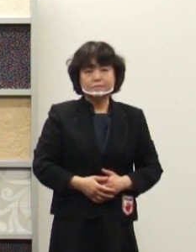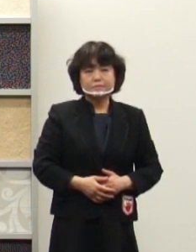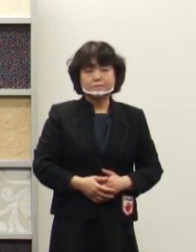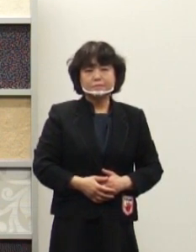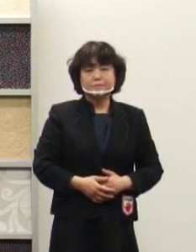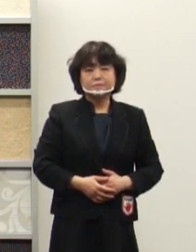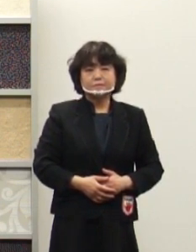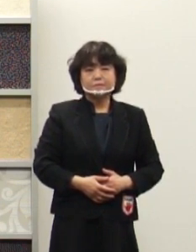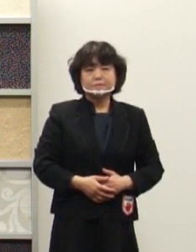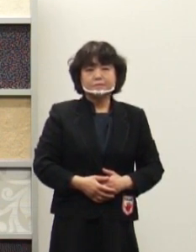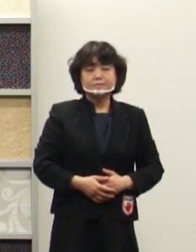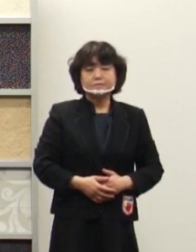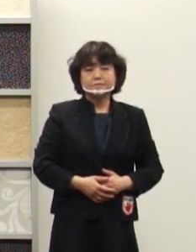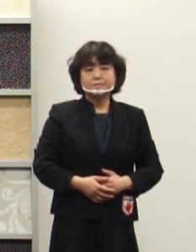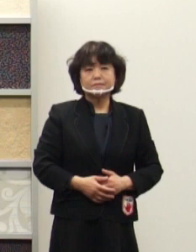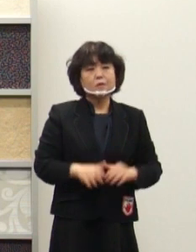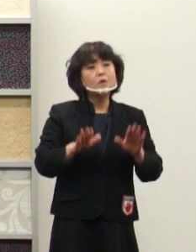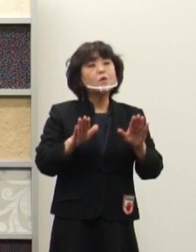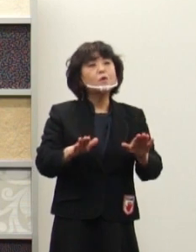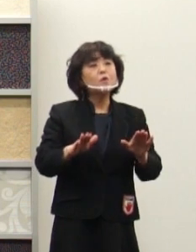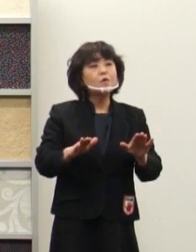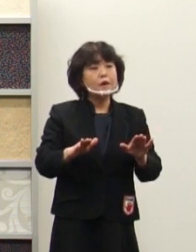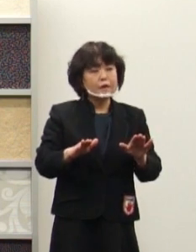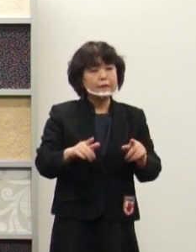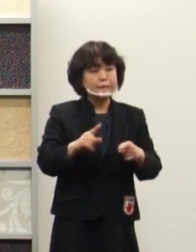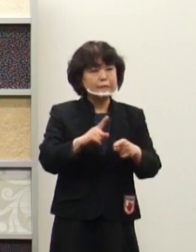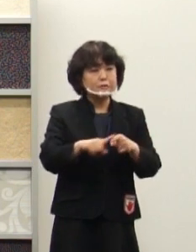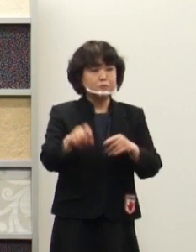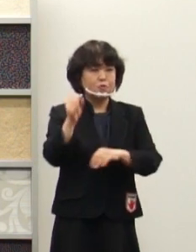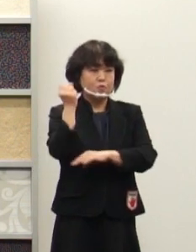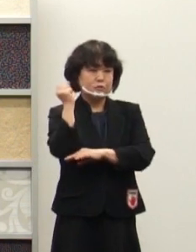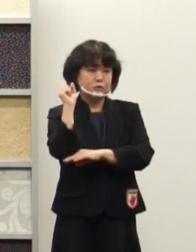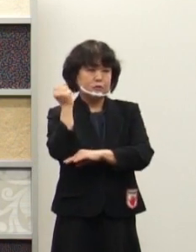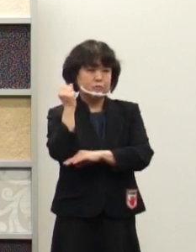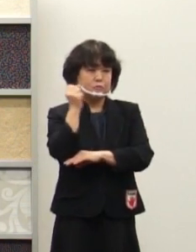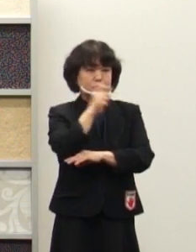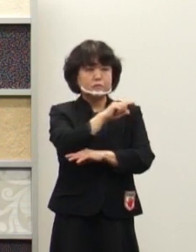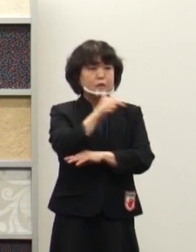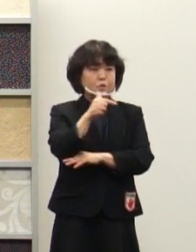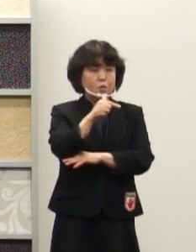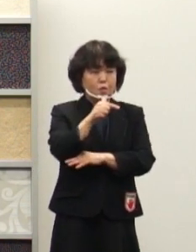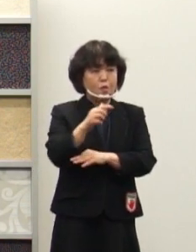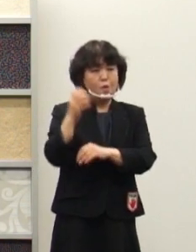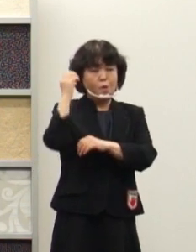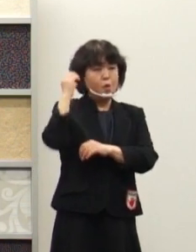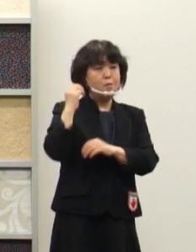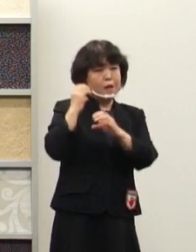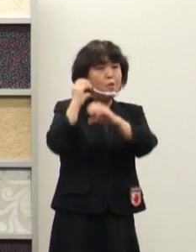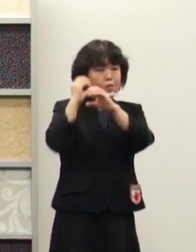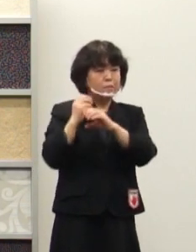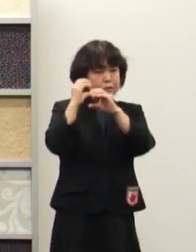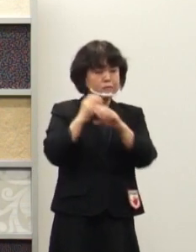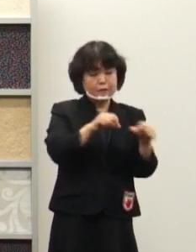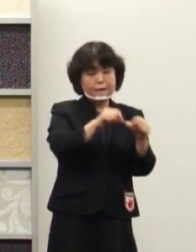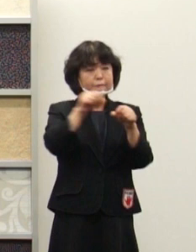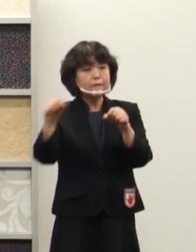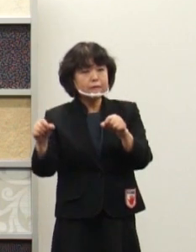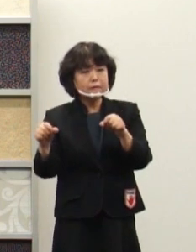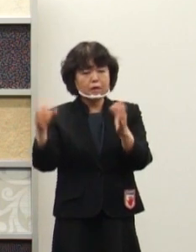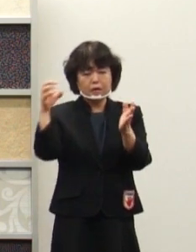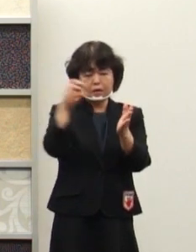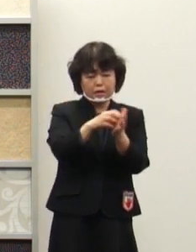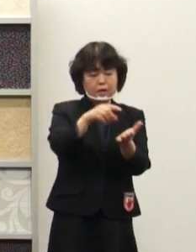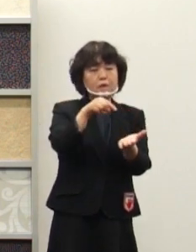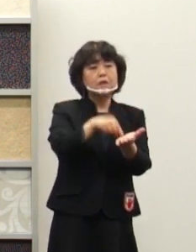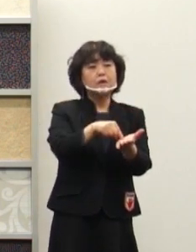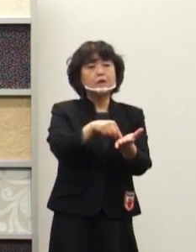本日、一部報道におきまして、その祭りの延期が決定事項のように報じられておりますが、念のため申し